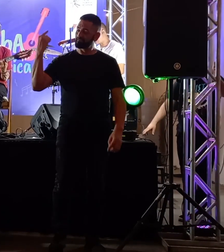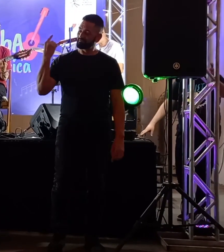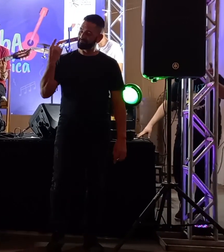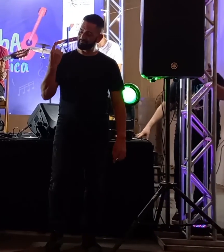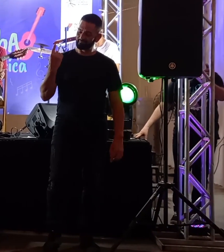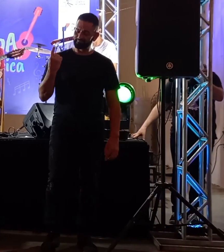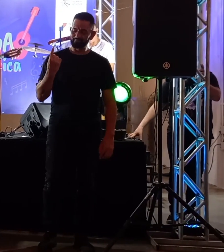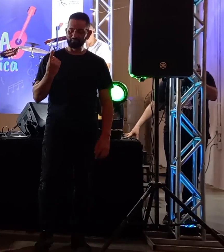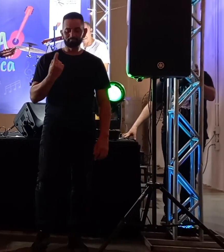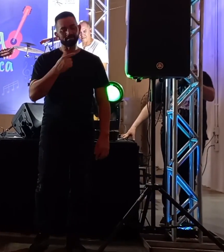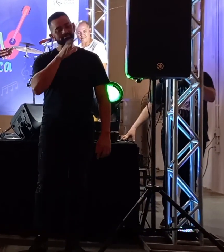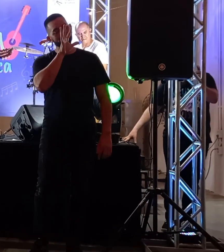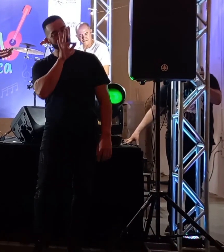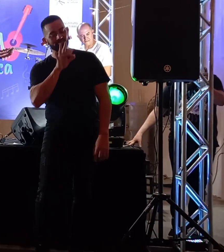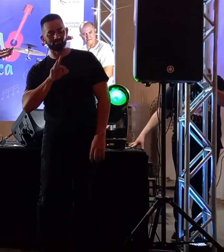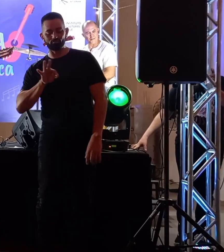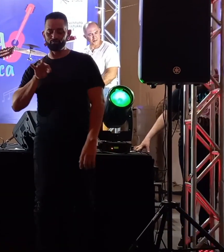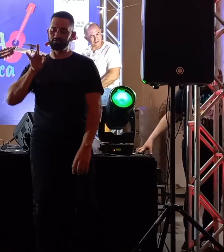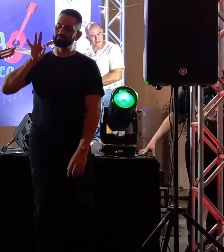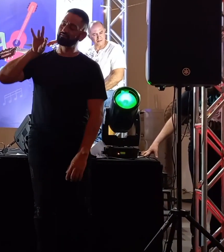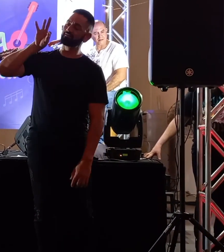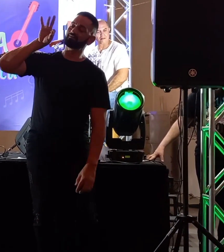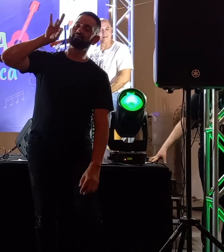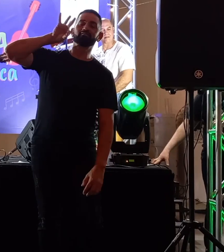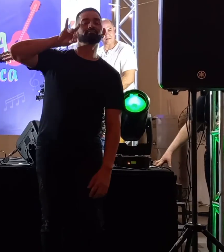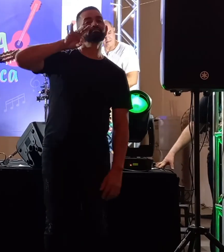Bem que vim, passarinho.